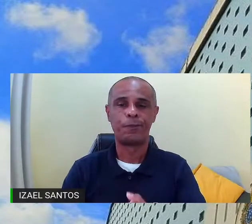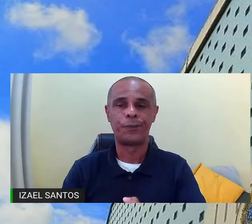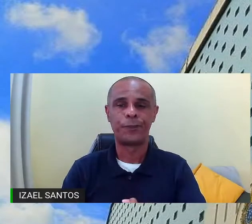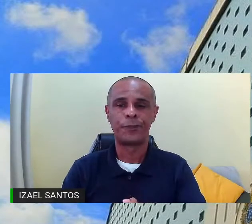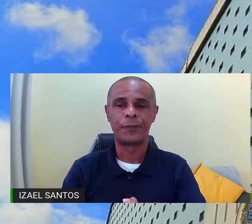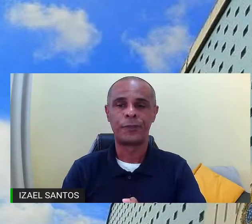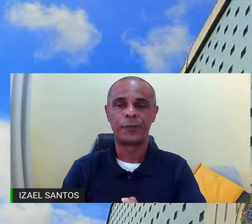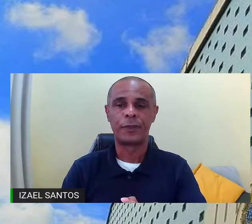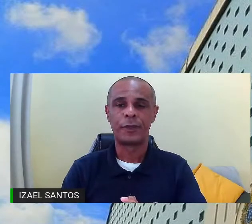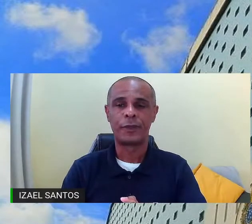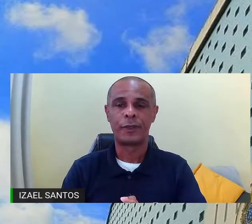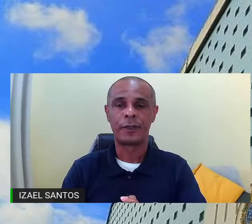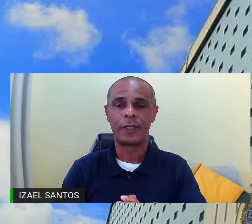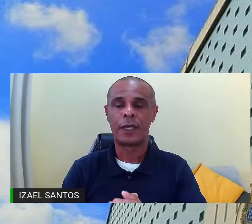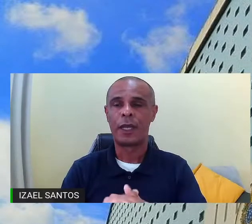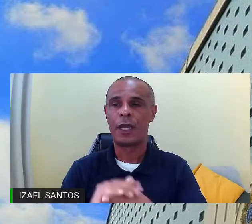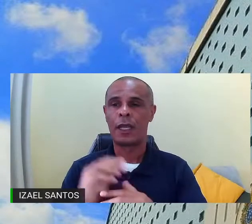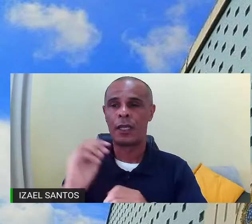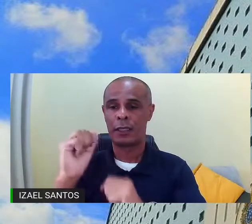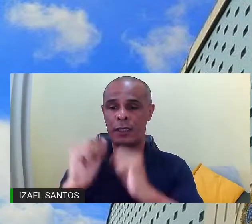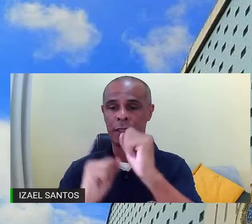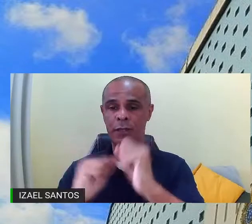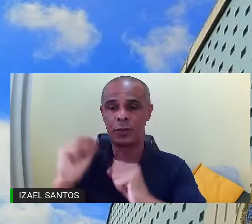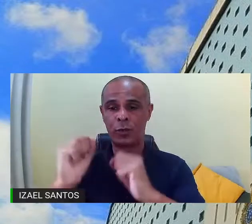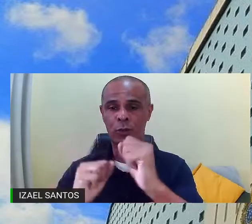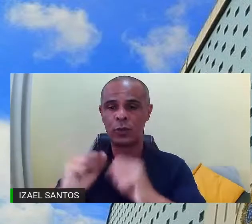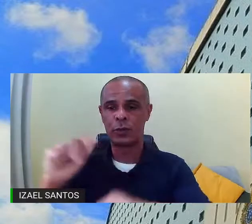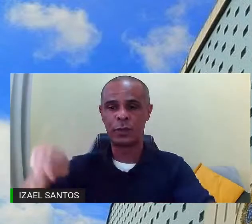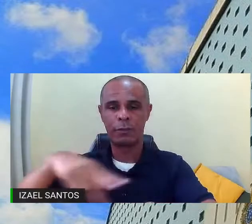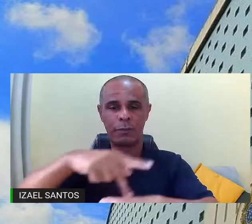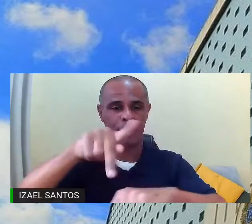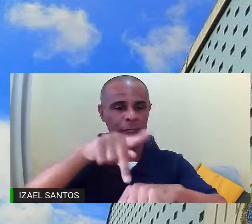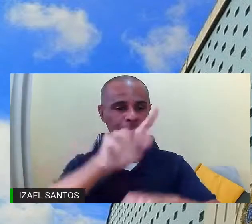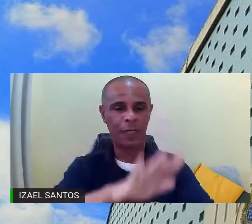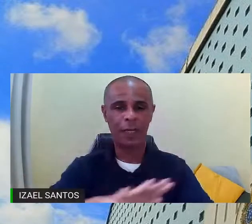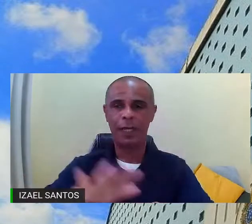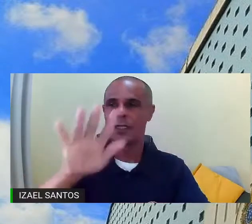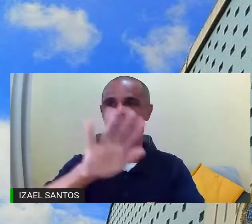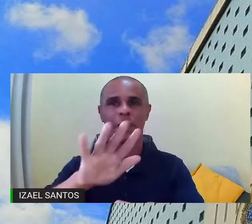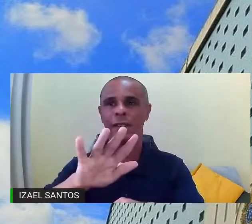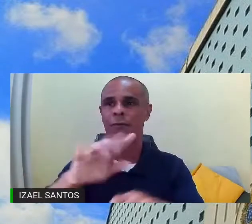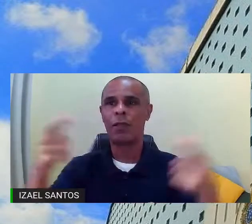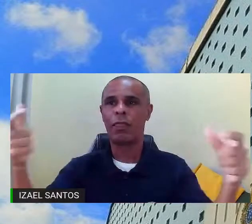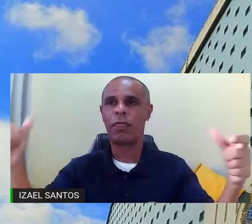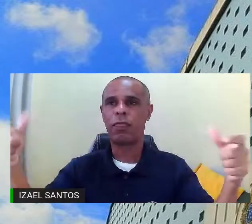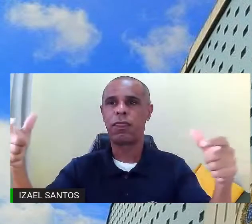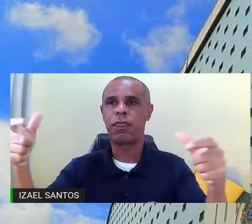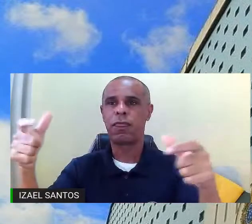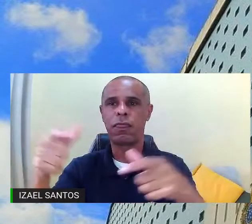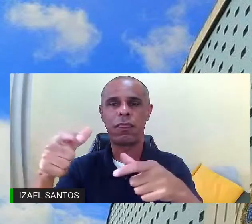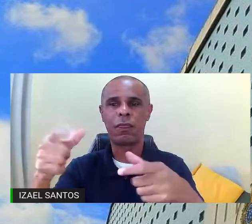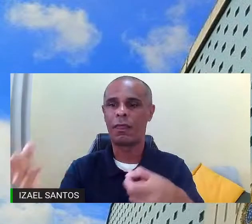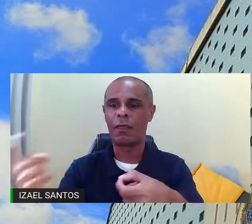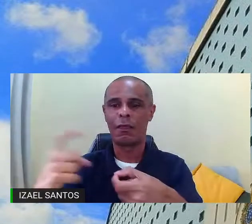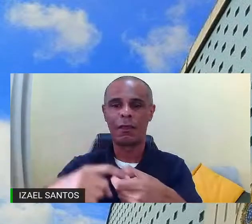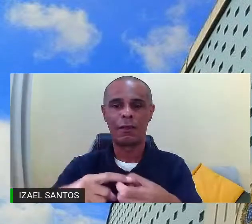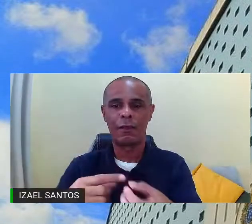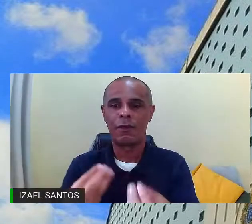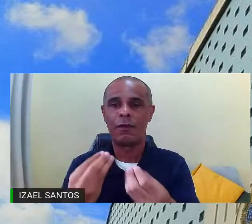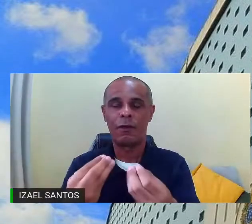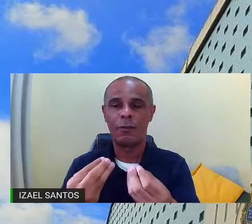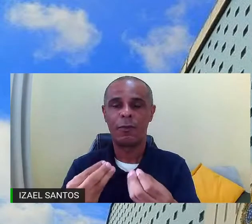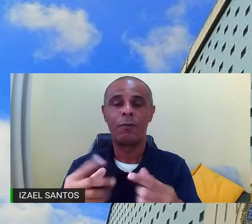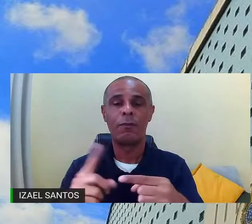A desindustrialização do país. Ela cita a participação da indústria de transformação no PIB, que